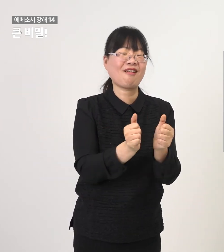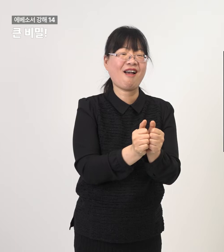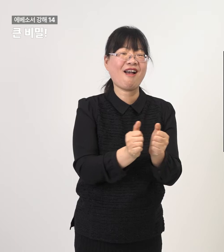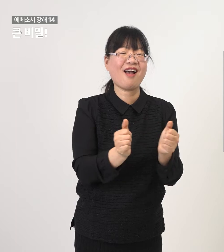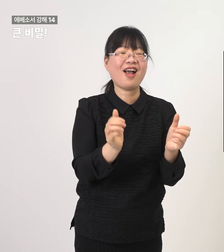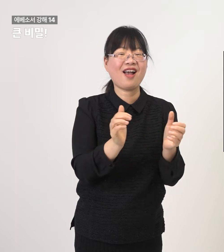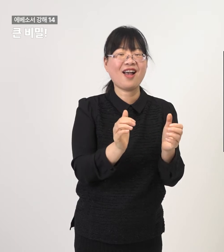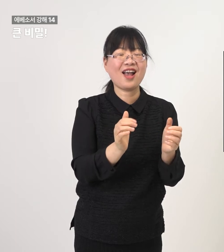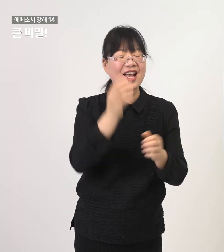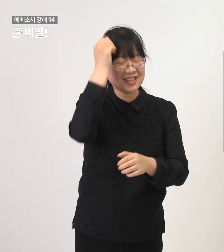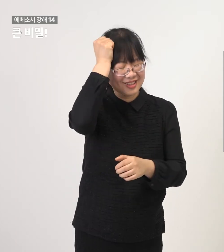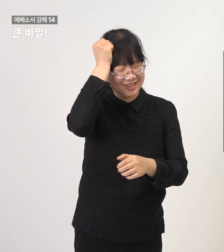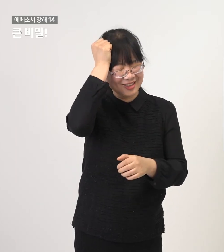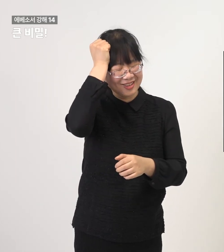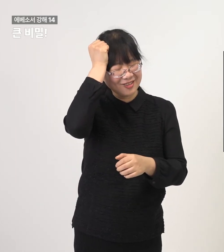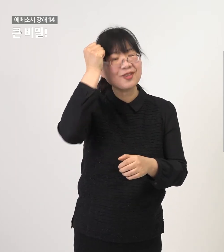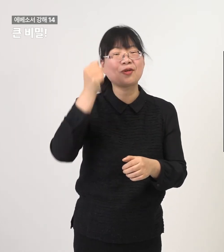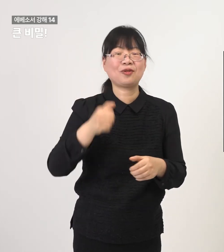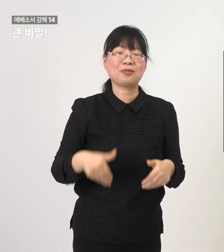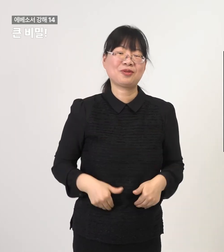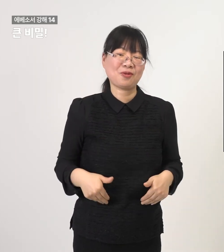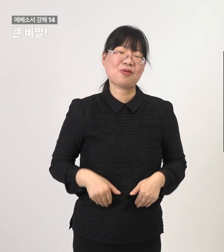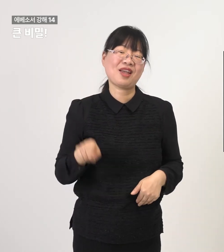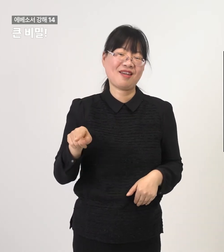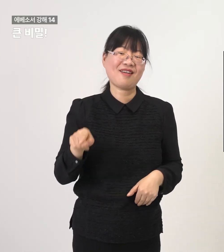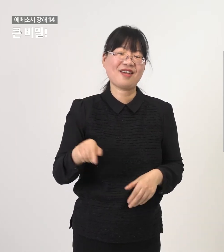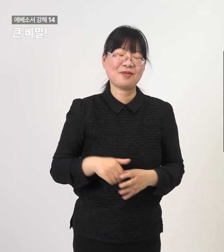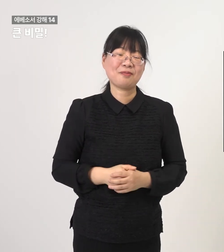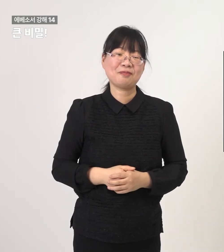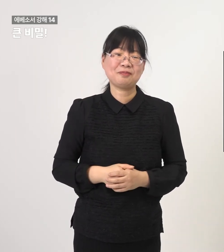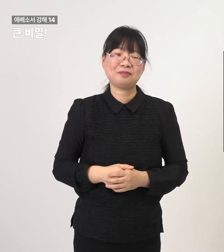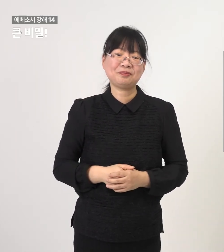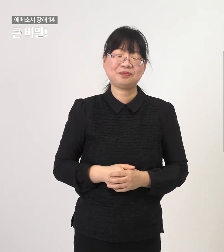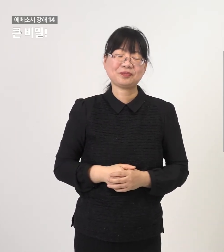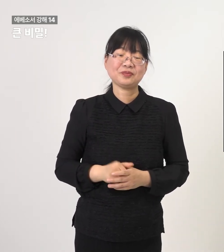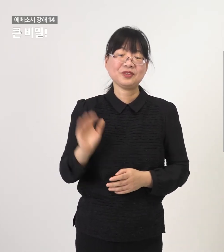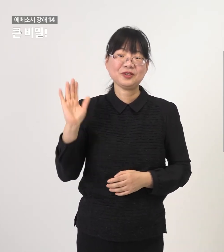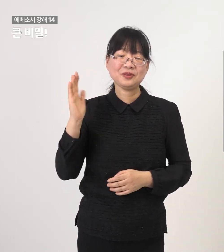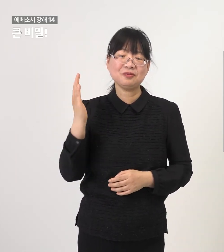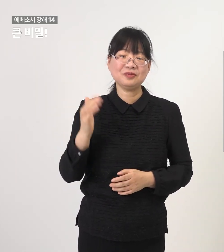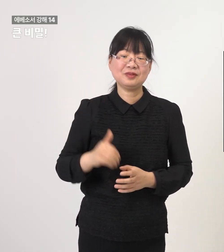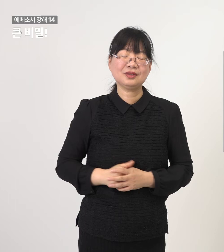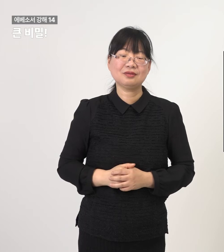남성들이 기억해야 될 일이에요. 근데 요즘은